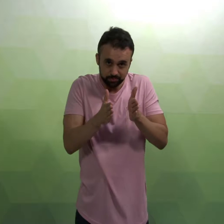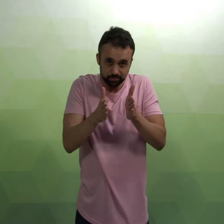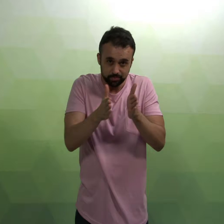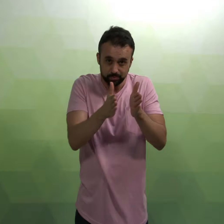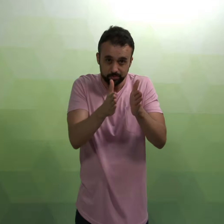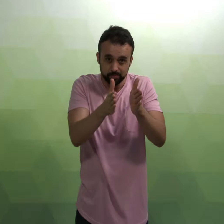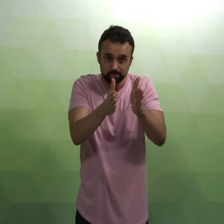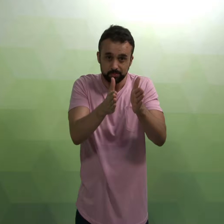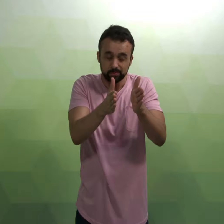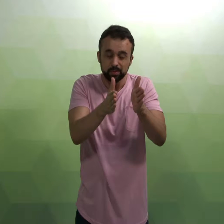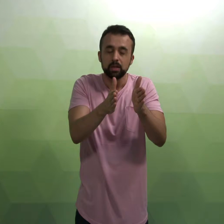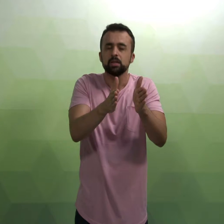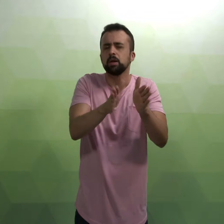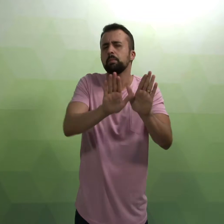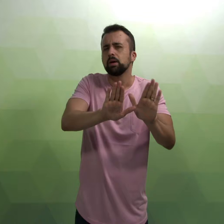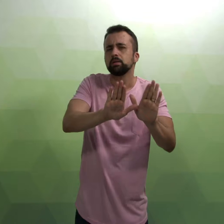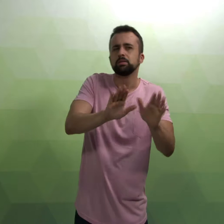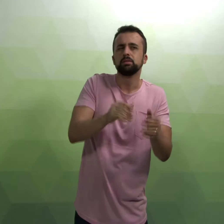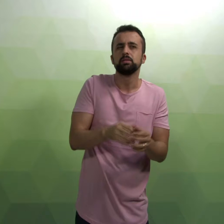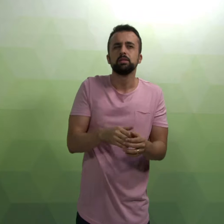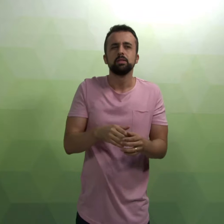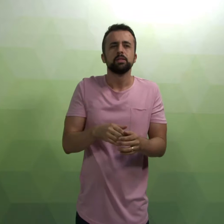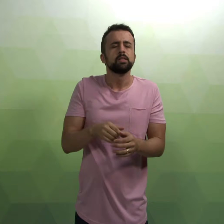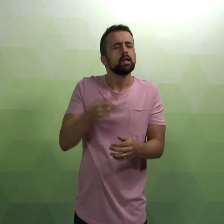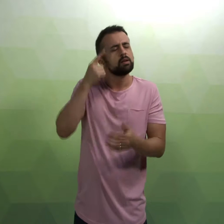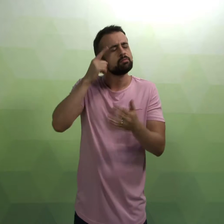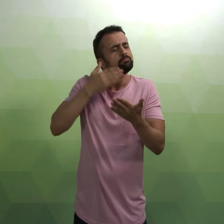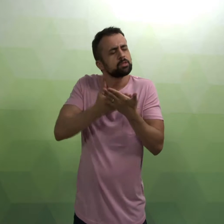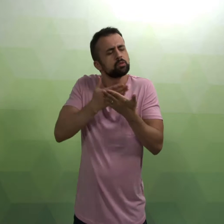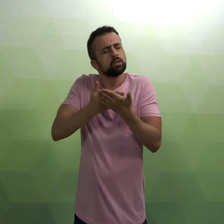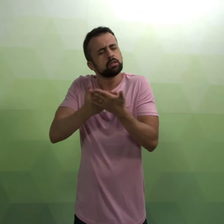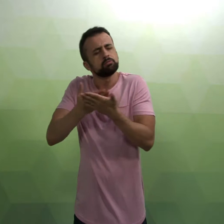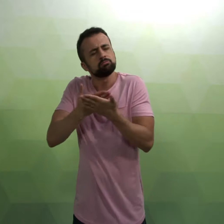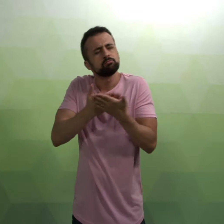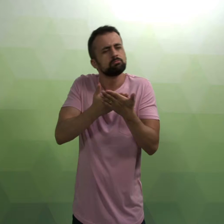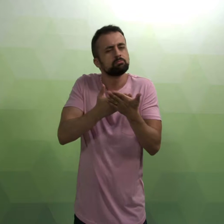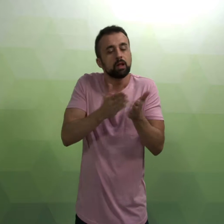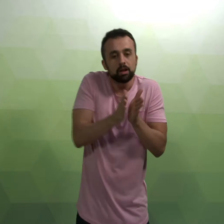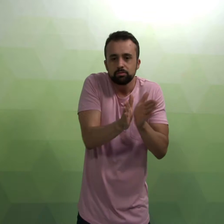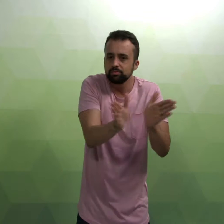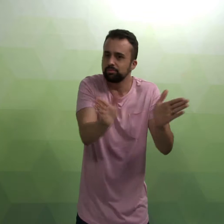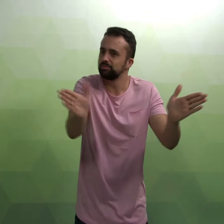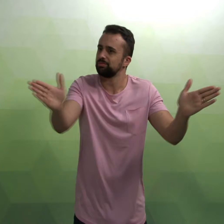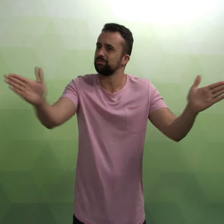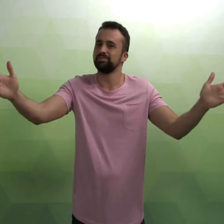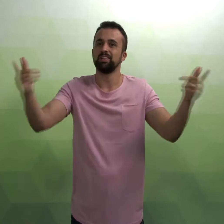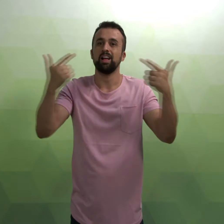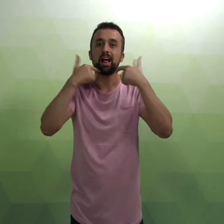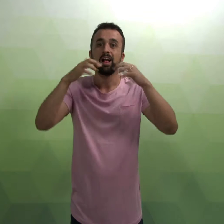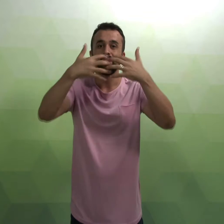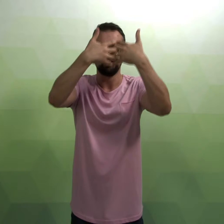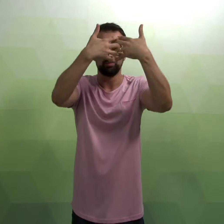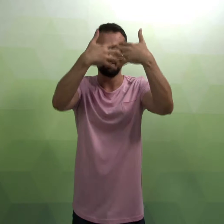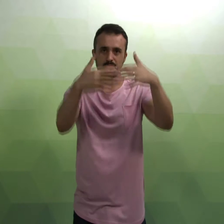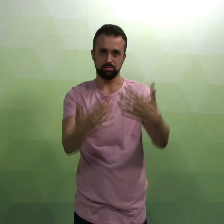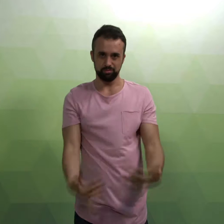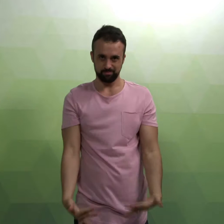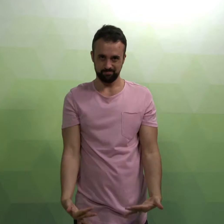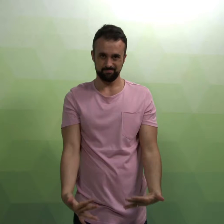caminham paralelamente, mas em algum momento essas línguas se distanciam e a interlíngua